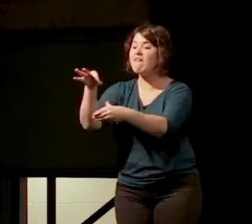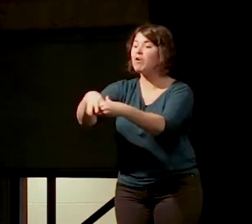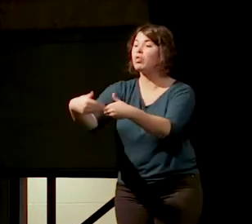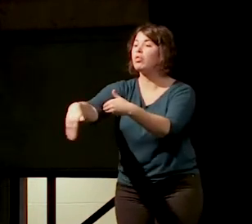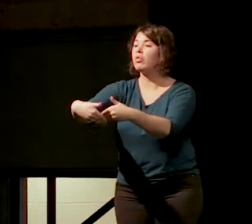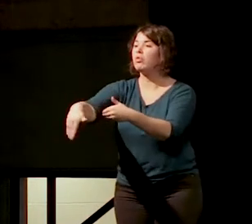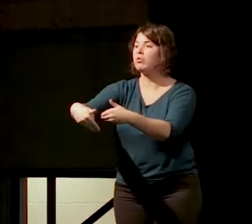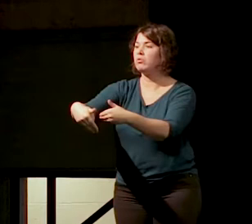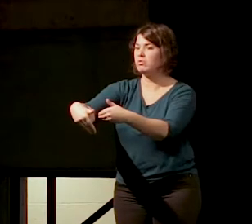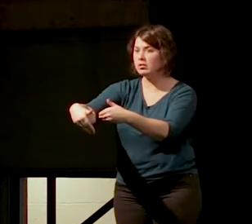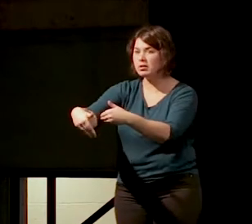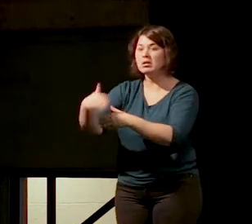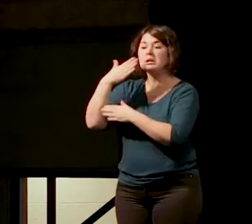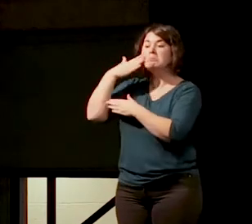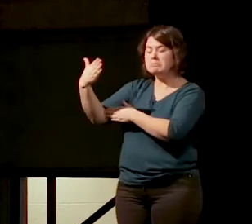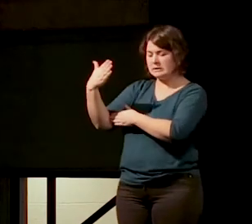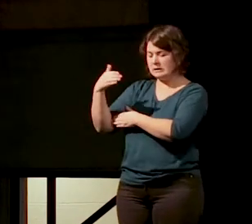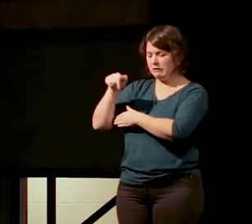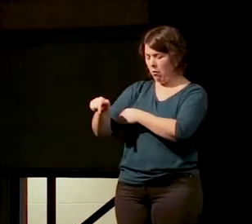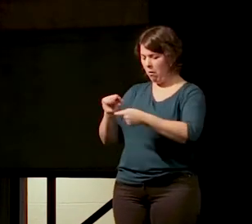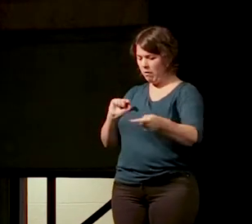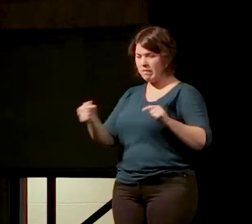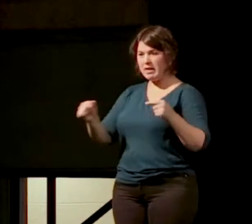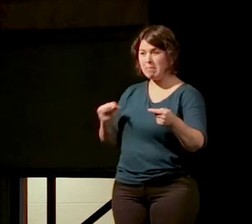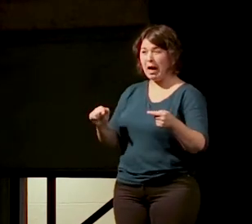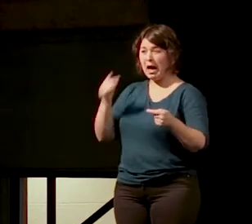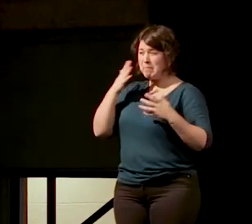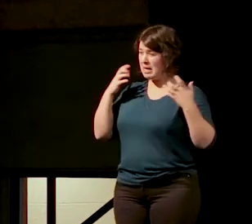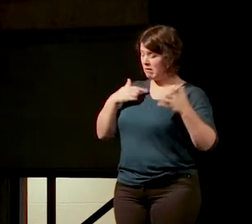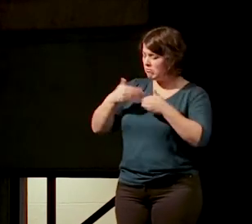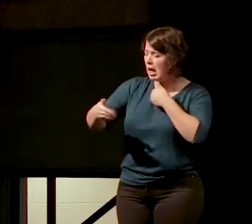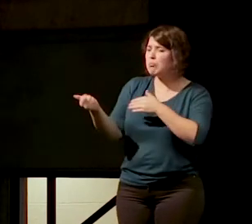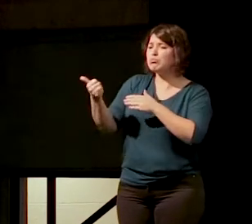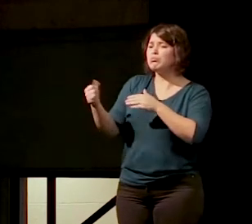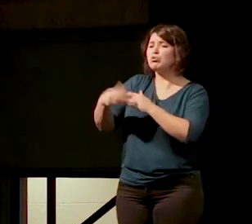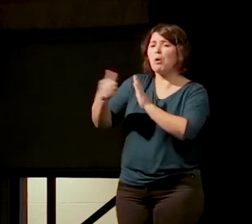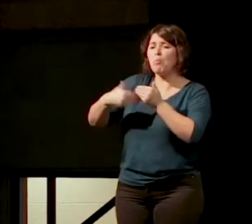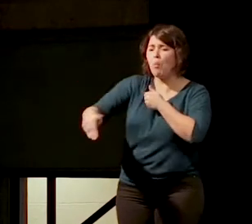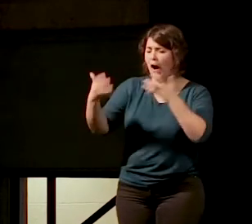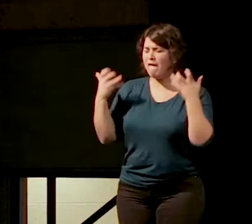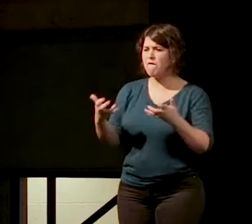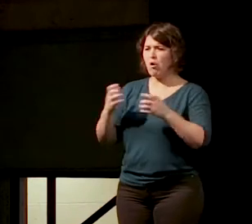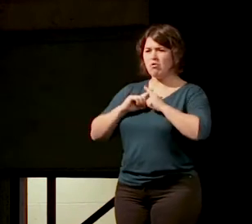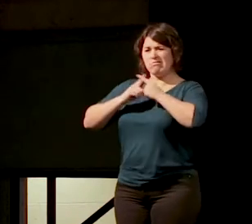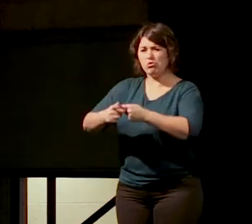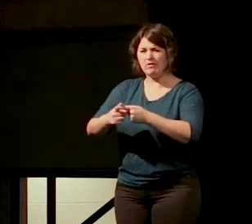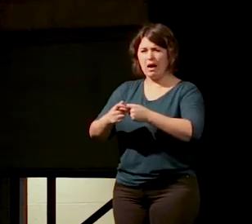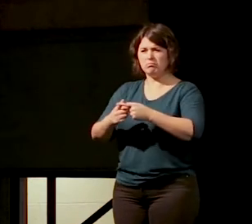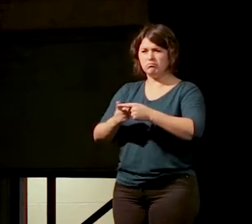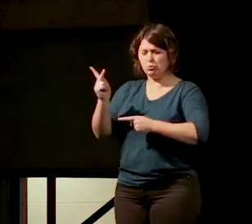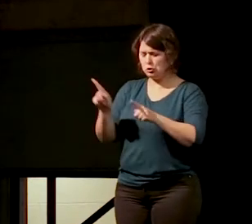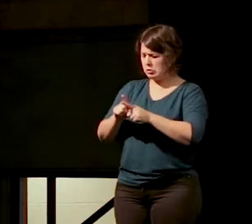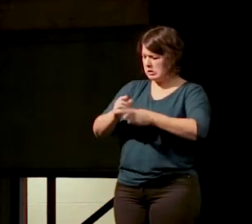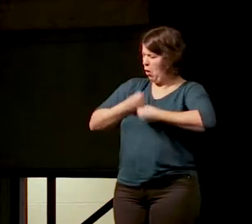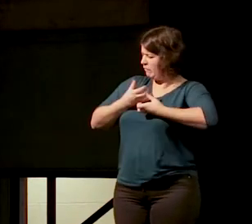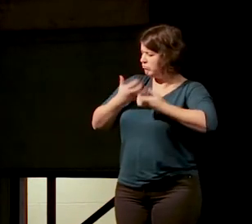semaines ? Comprenez que si un débat devait avoir lieu, et si je voulais, dans les mois à venir, aiguiser mes convictions, exprimer une